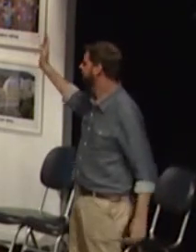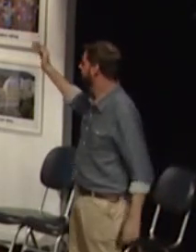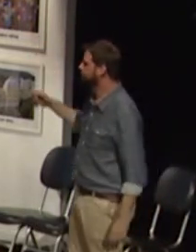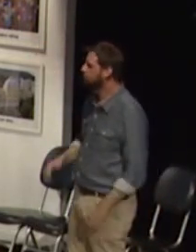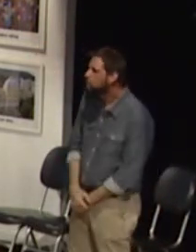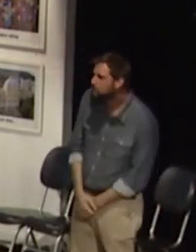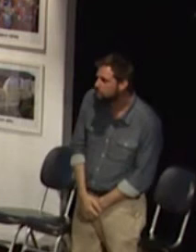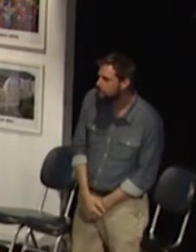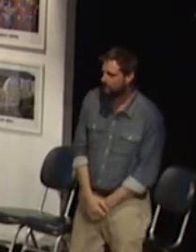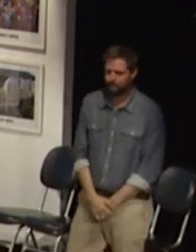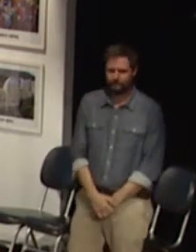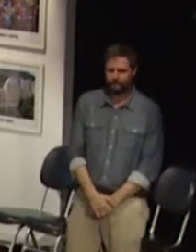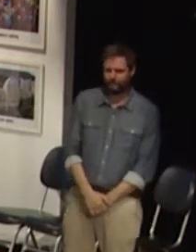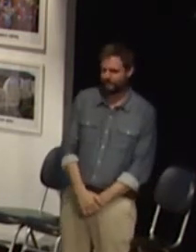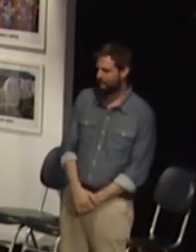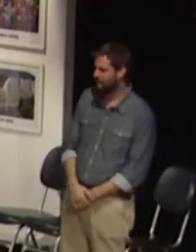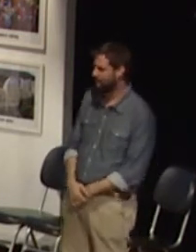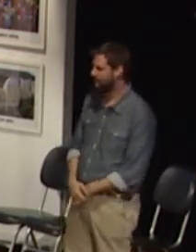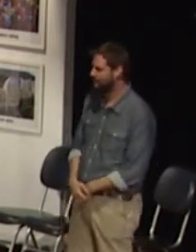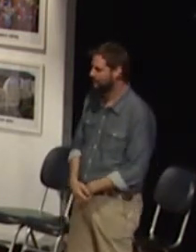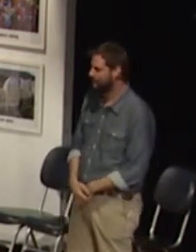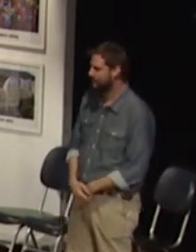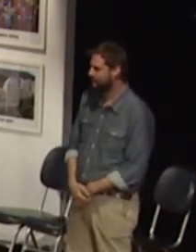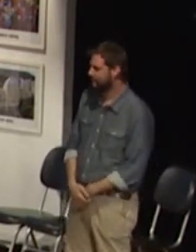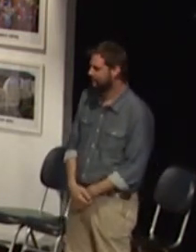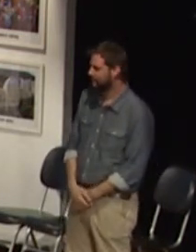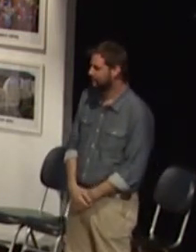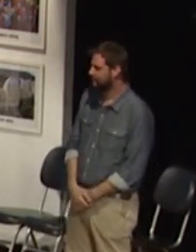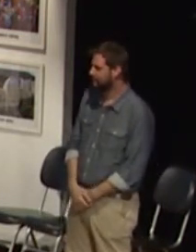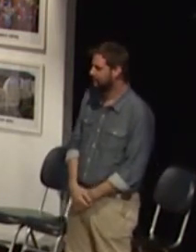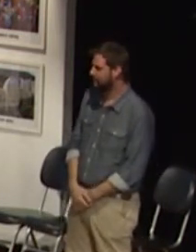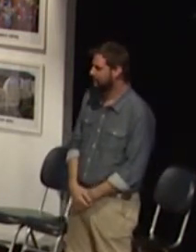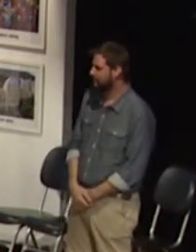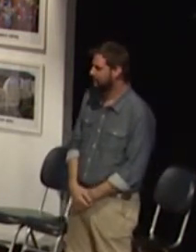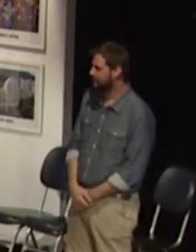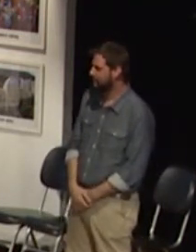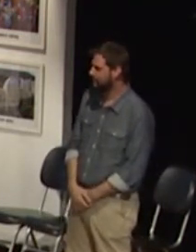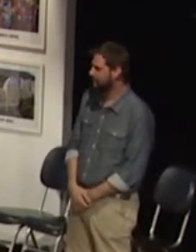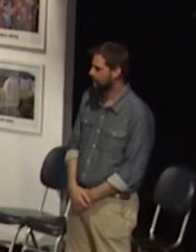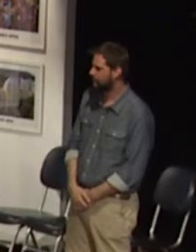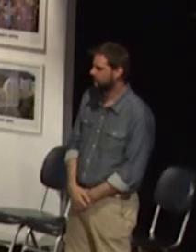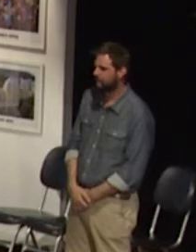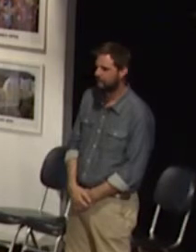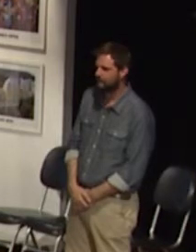Pode passar o próximo, por favor? Desculpa. Vamos aguardar um instante.